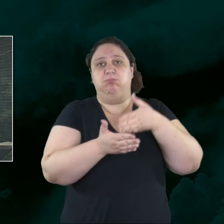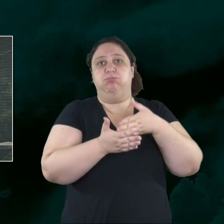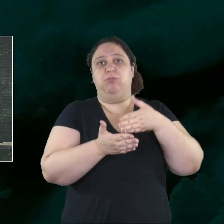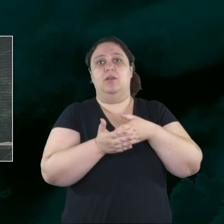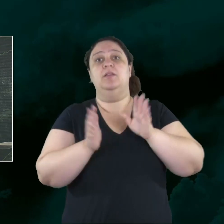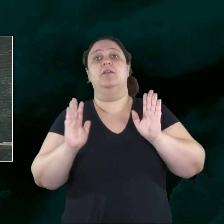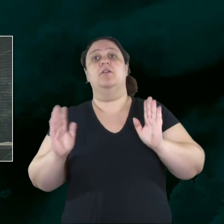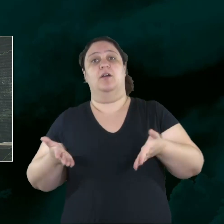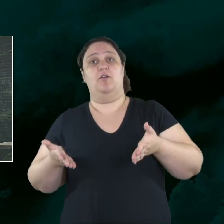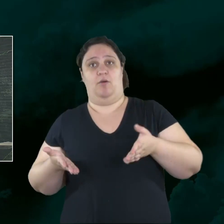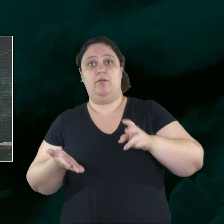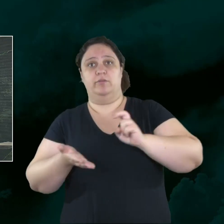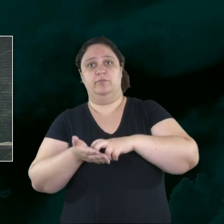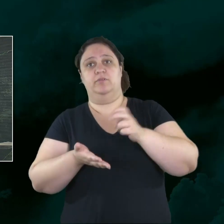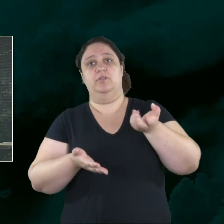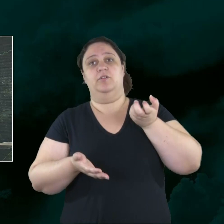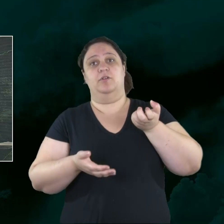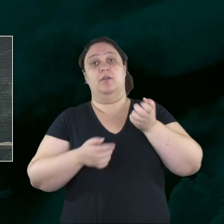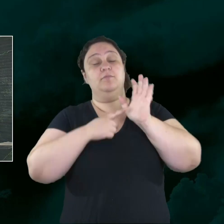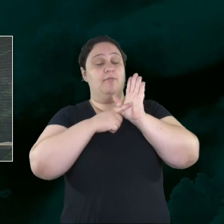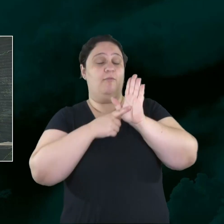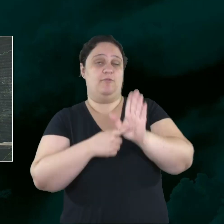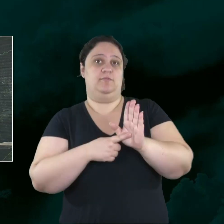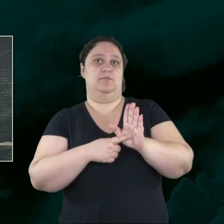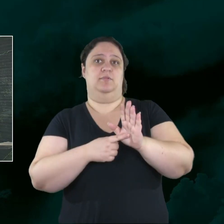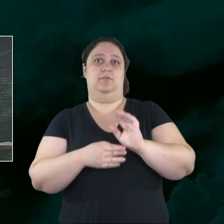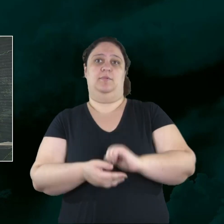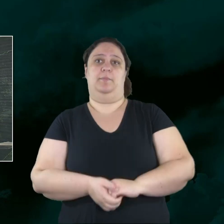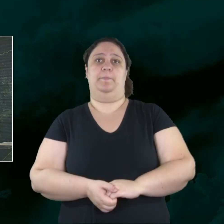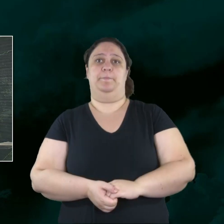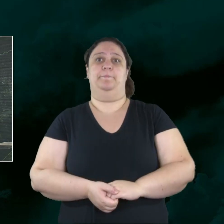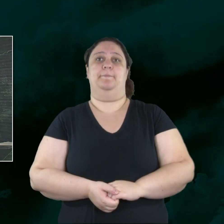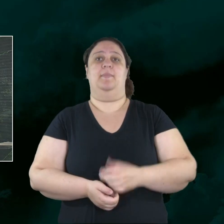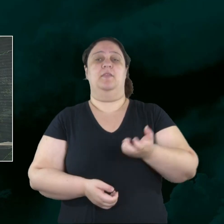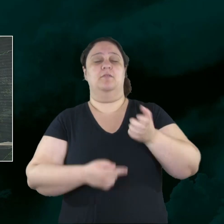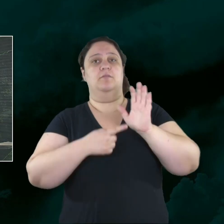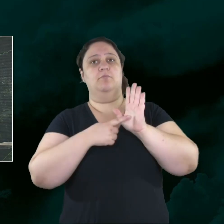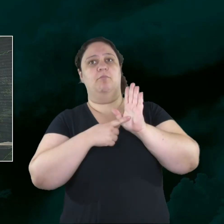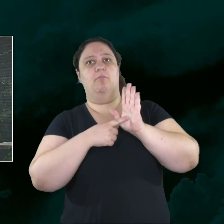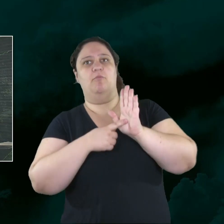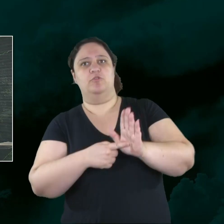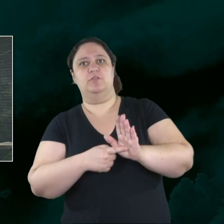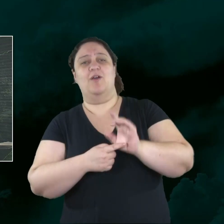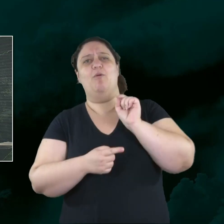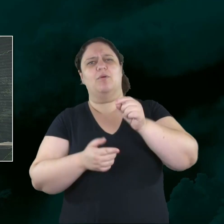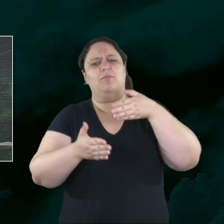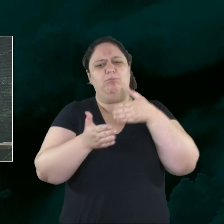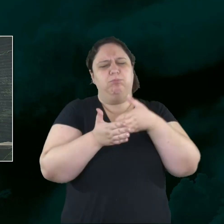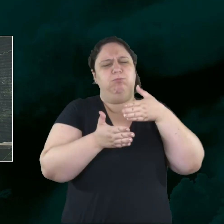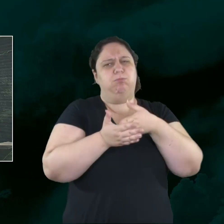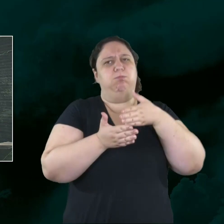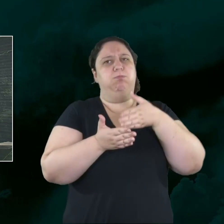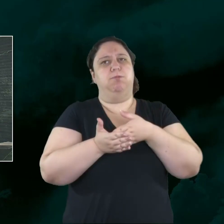eu queria revelar isso, eu queria mostrar para os irmãos,